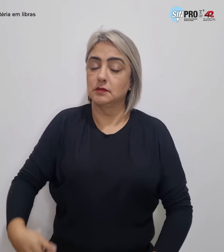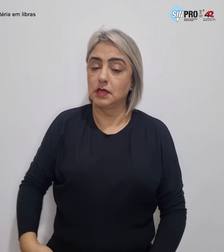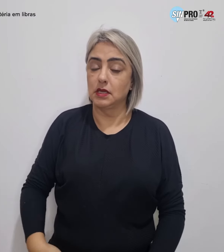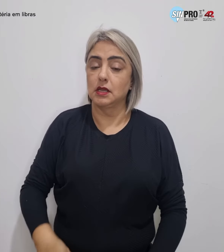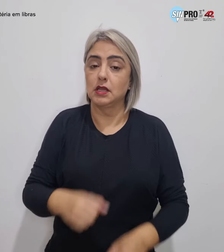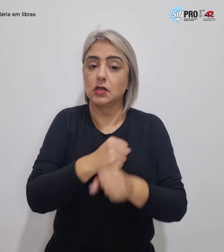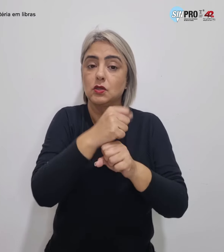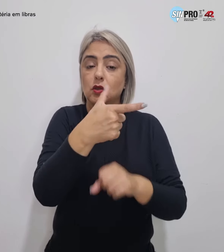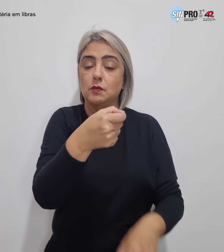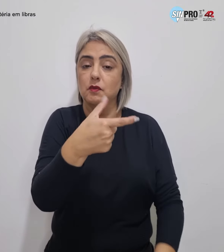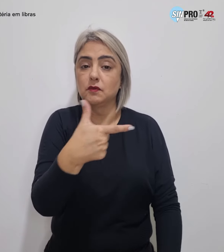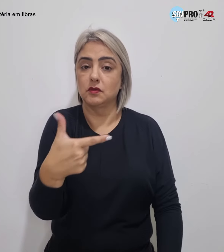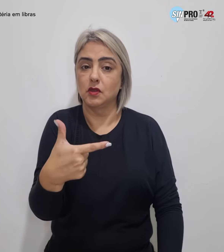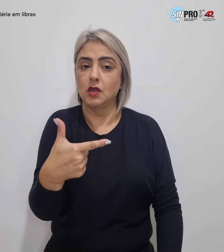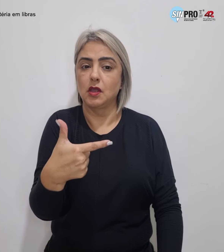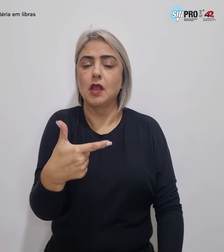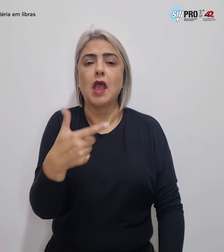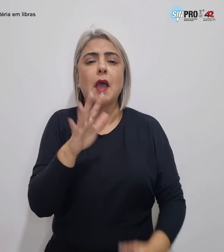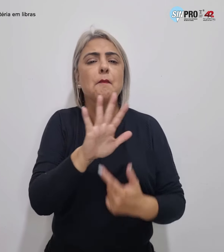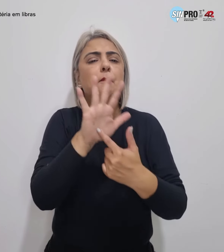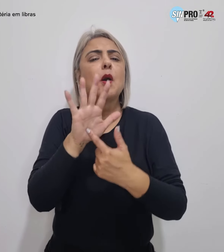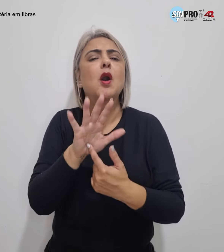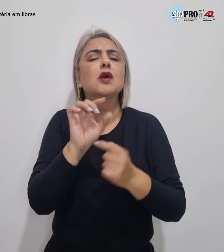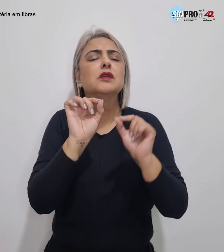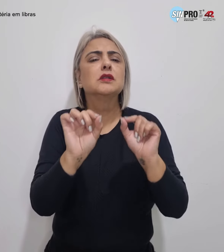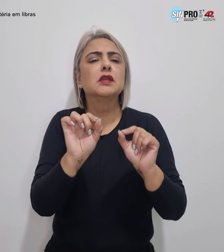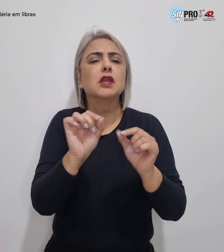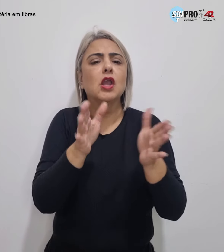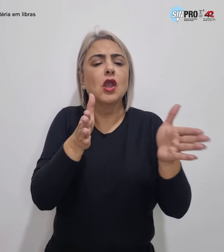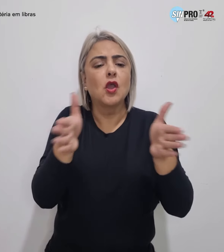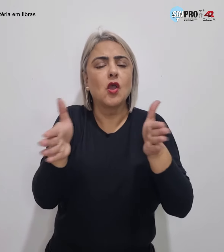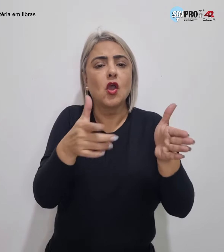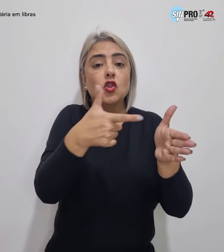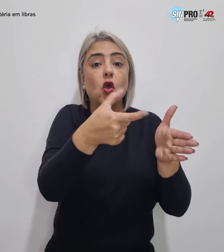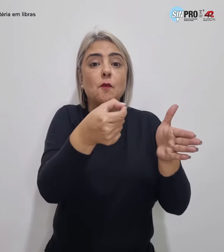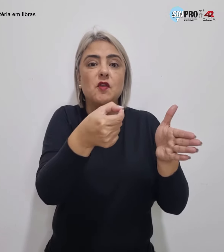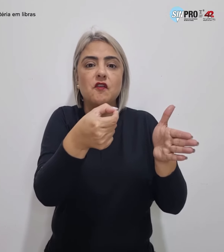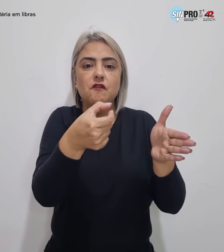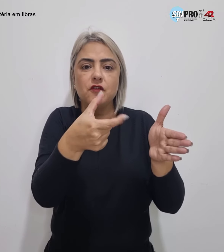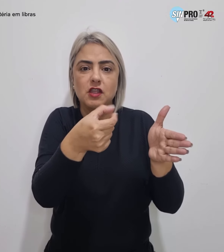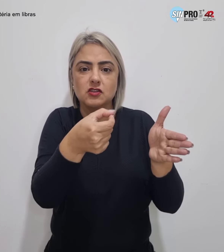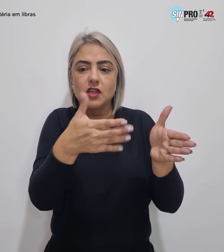2022 revela que entre 2020 e 2021